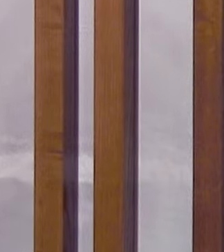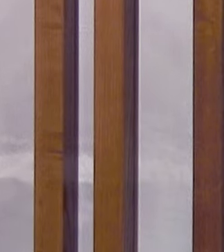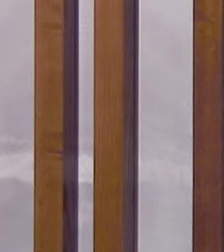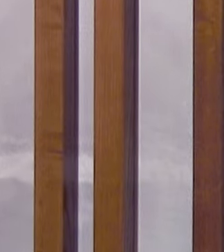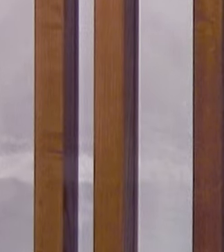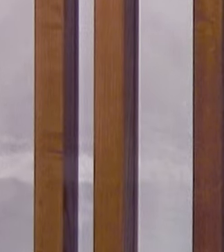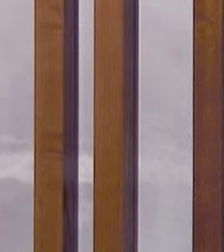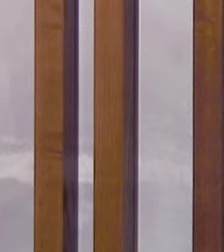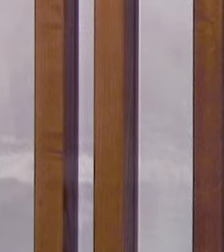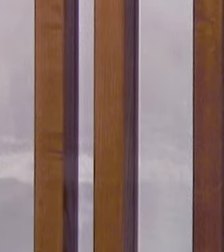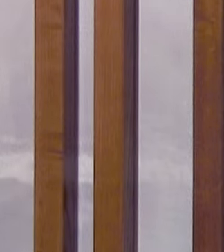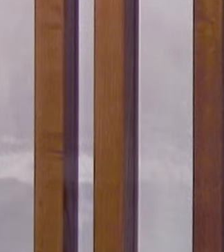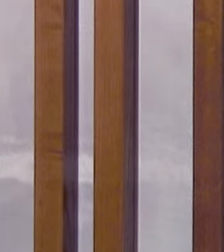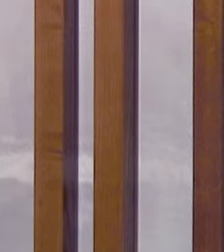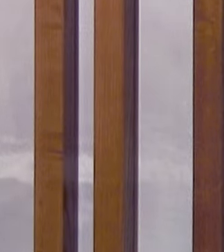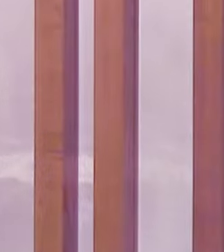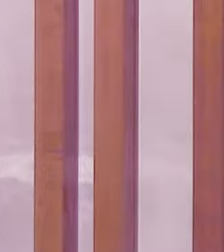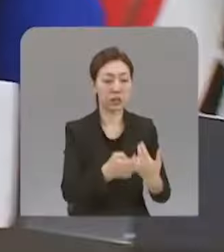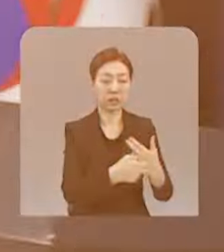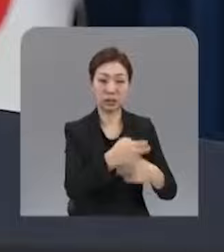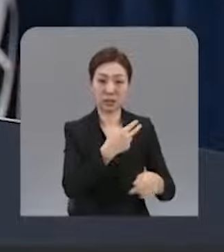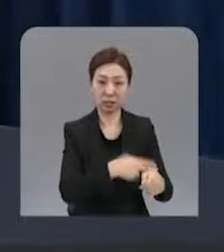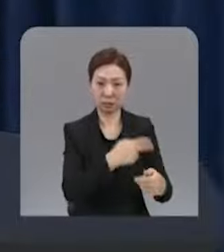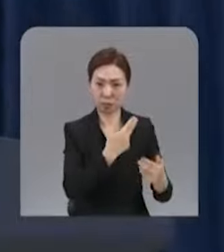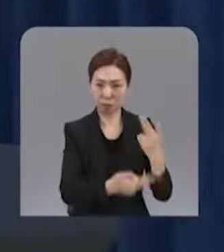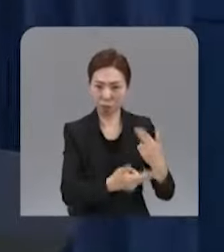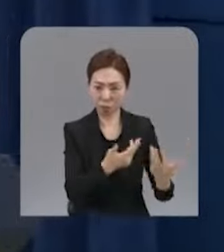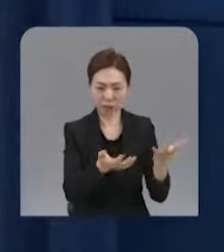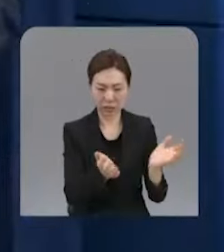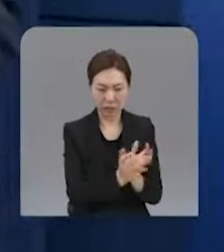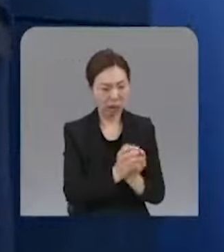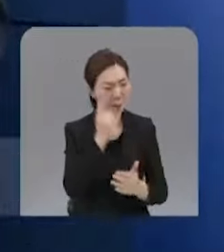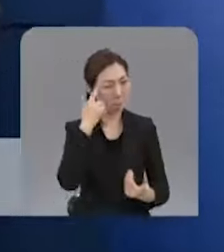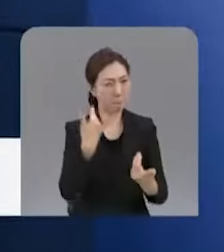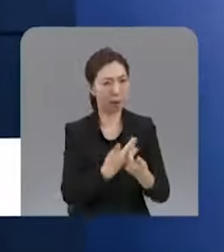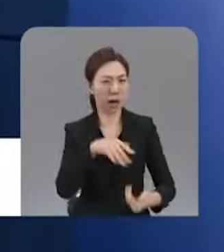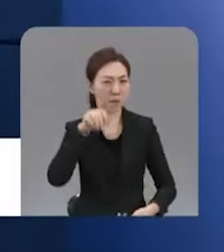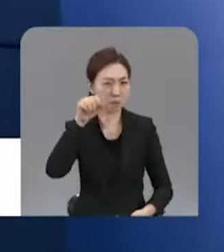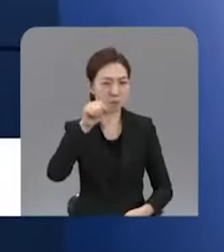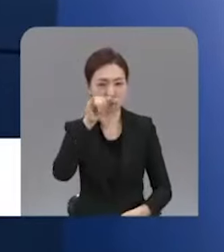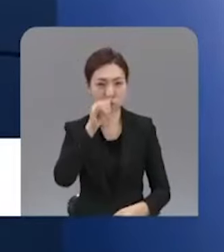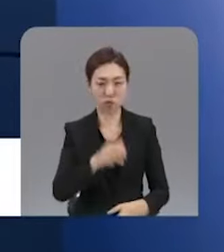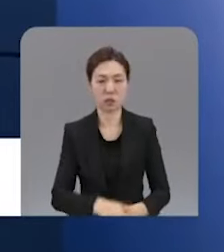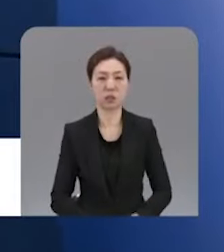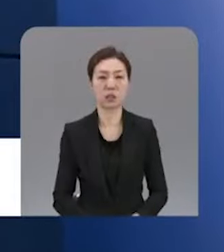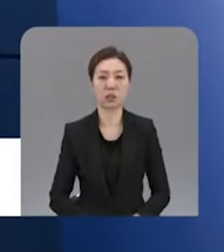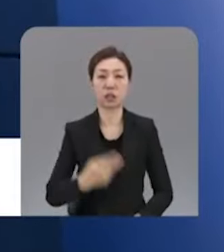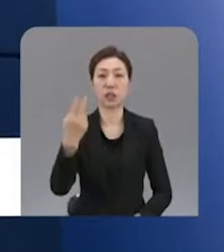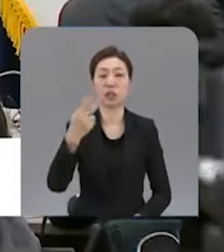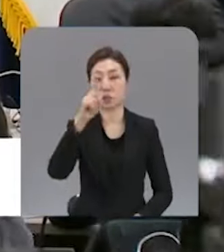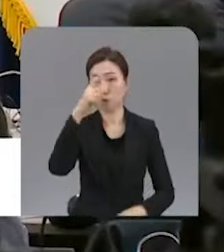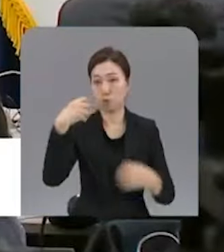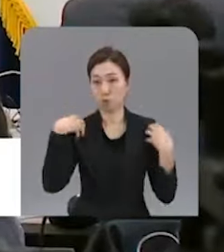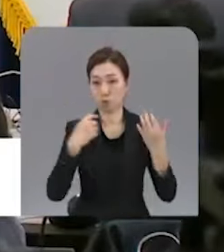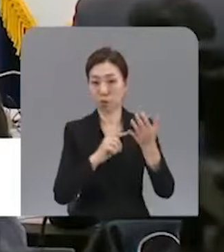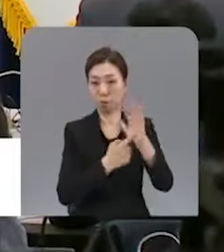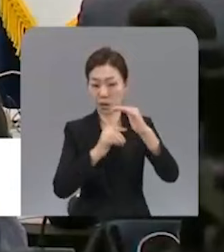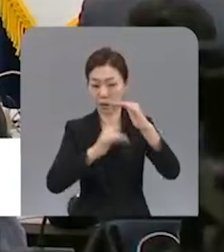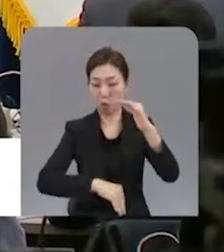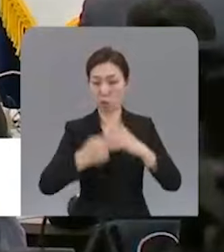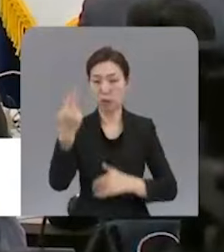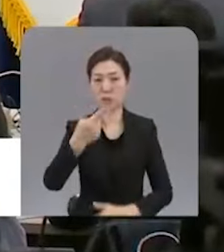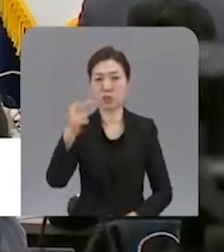tahun 2035 mendatang. Kementerian Kesehatan dan Kesejahteraan Korea Selatan menyatakan bahwa jumlah kuota mahasiswa